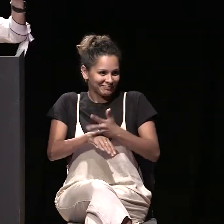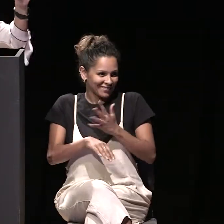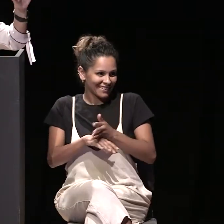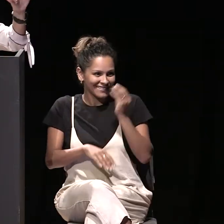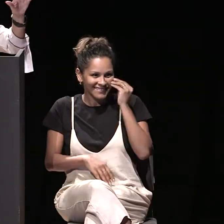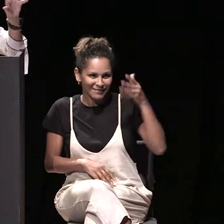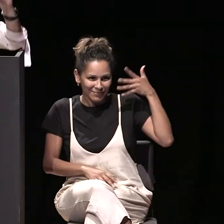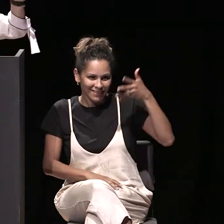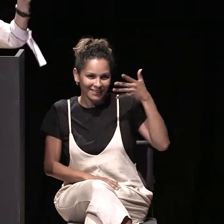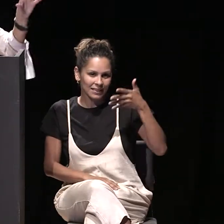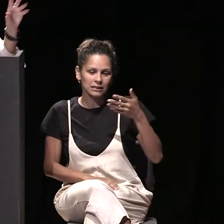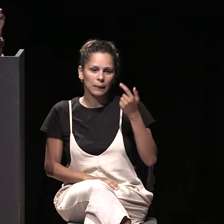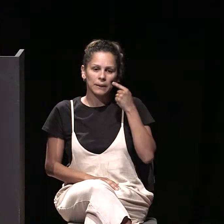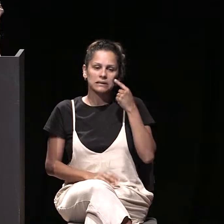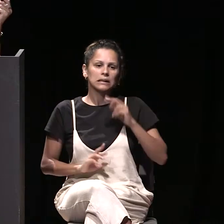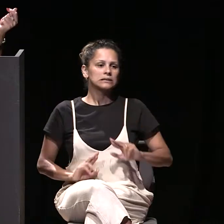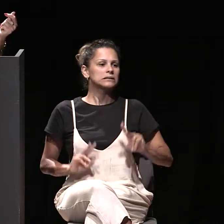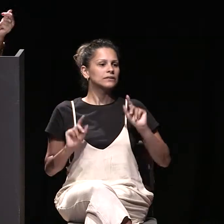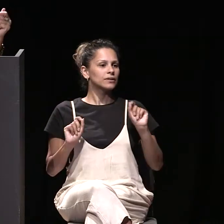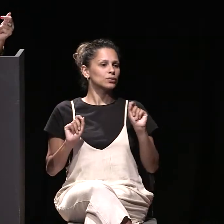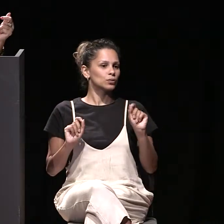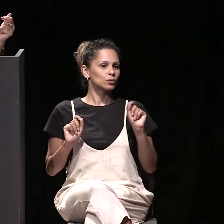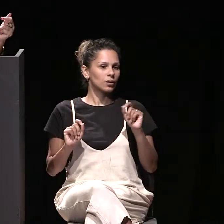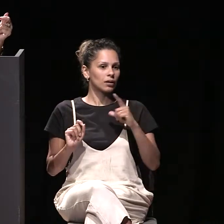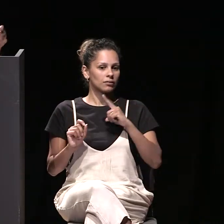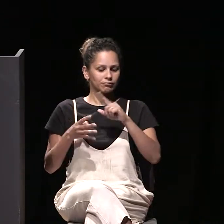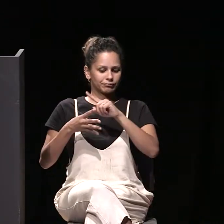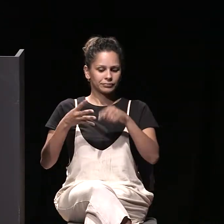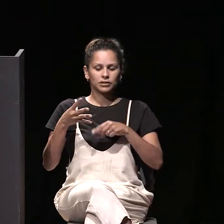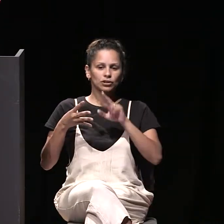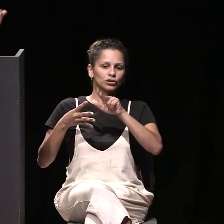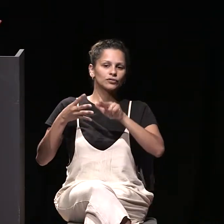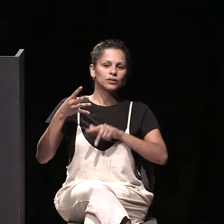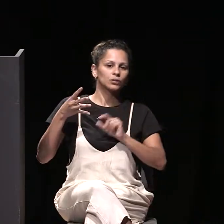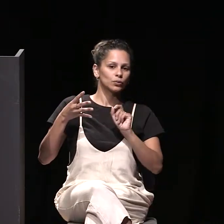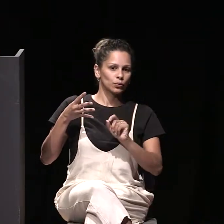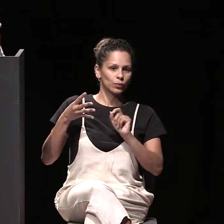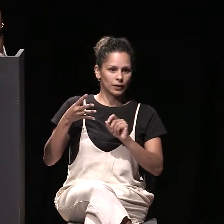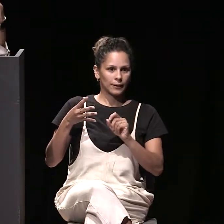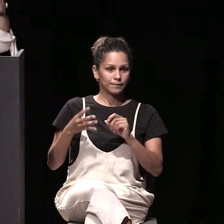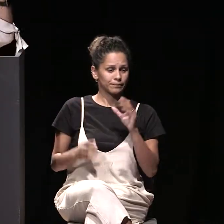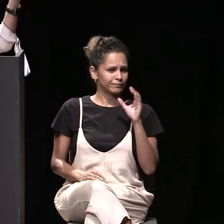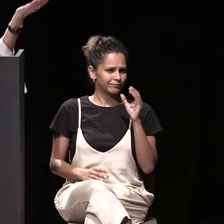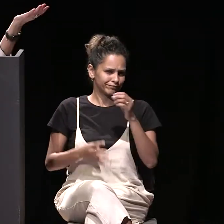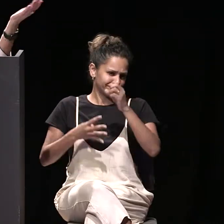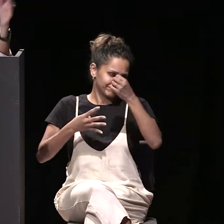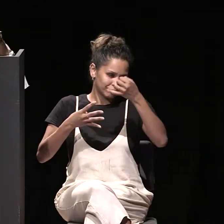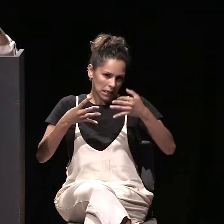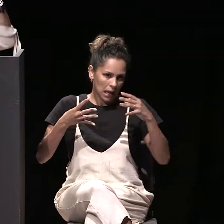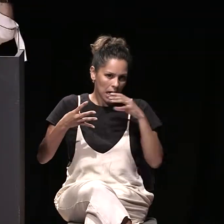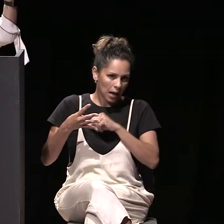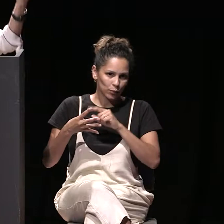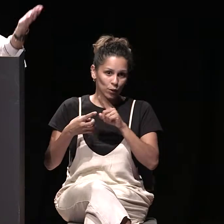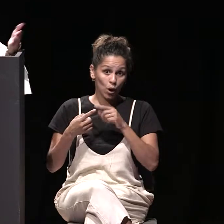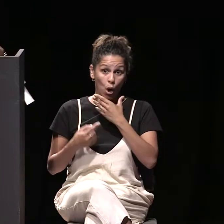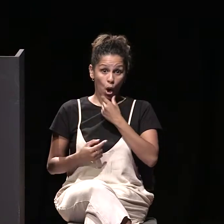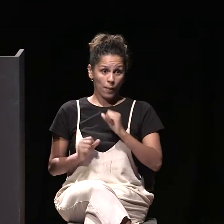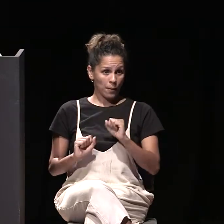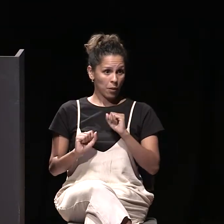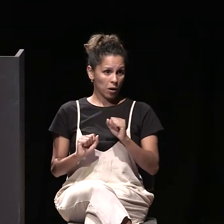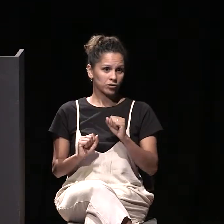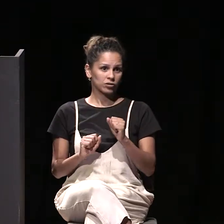diríamos, qual a diferença? E aí vocês diriam muito rapidamente. Homem pode transar com muitas mulheres, homem